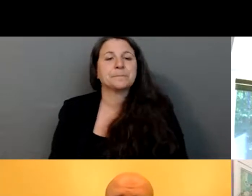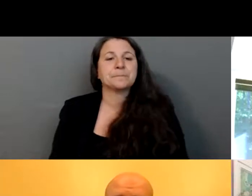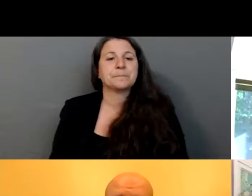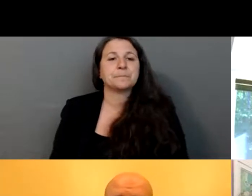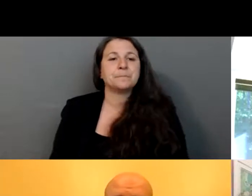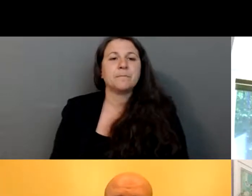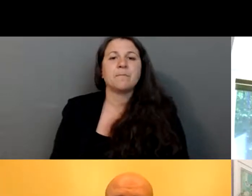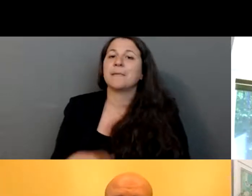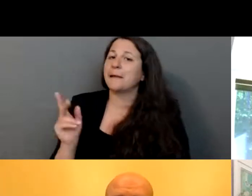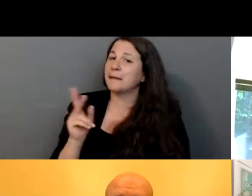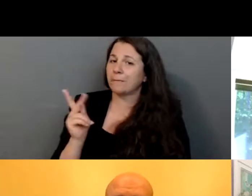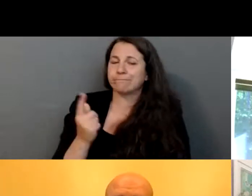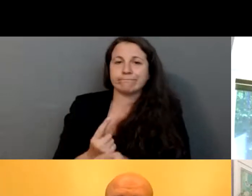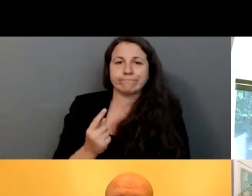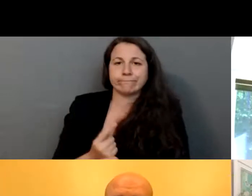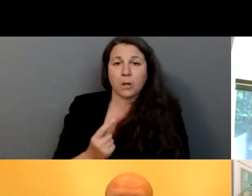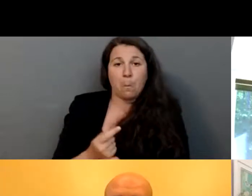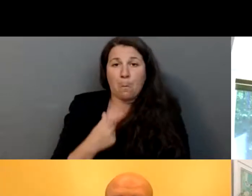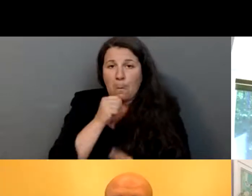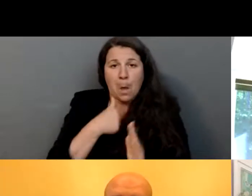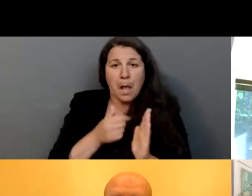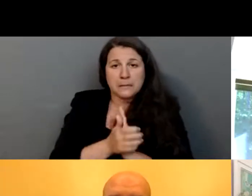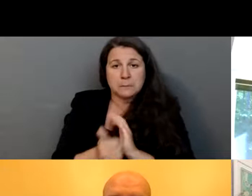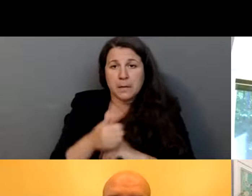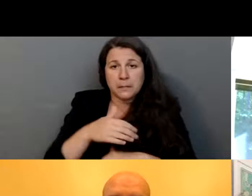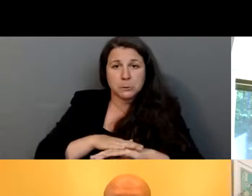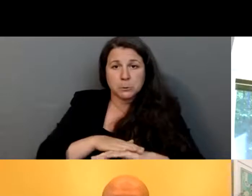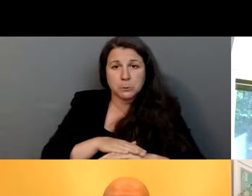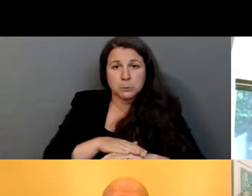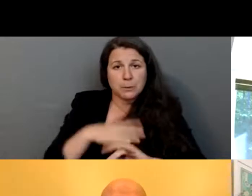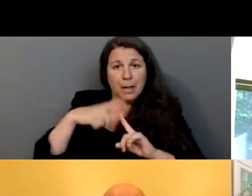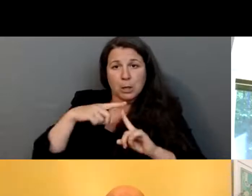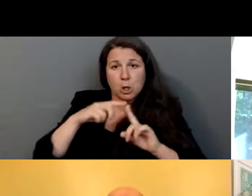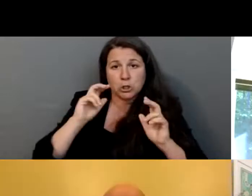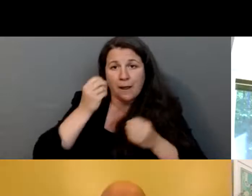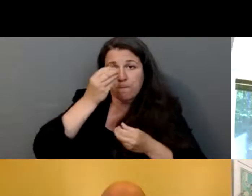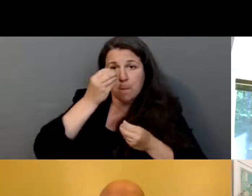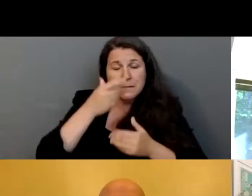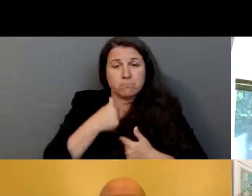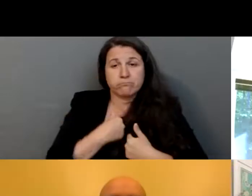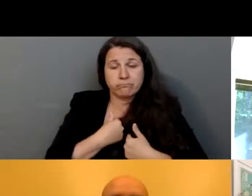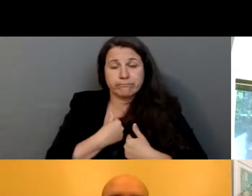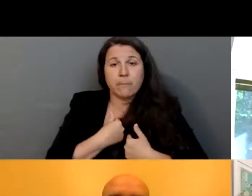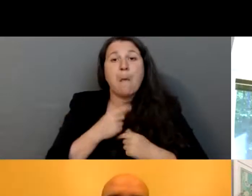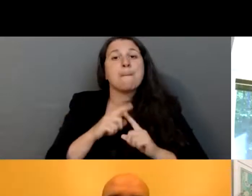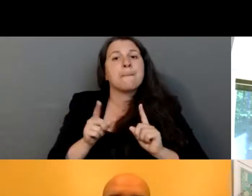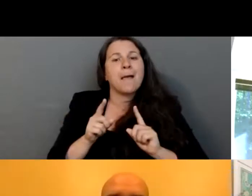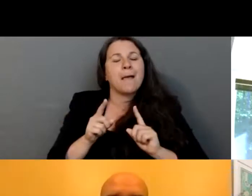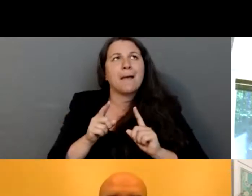Définitivement ce que Laurence dit, puis moi non plus, je ne suis pas une experte en technologie de l'information, Catherine, mais je pense que ça